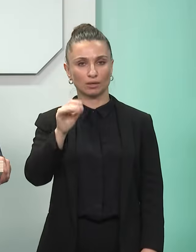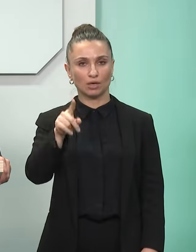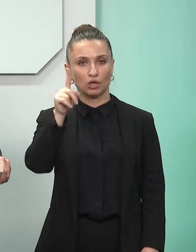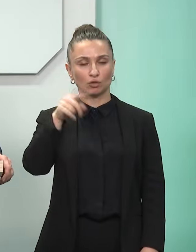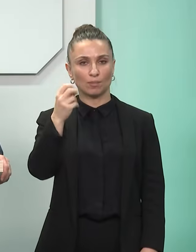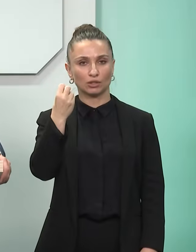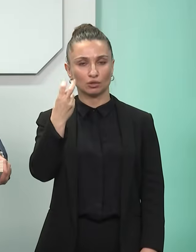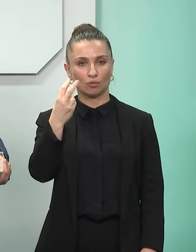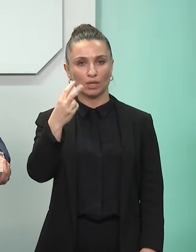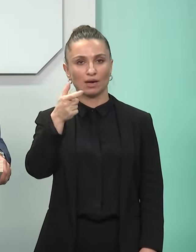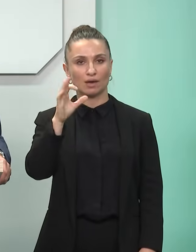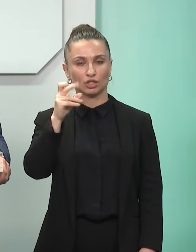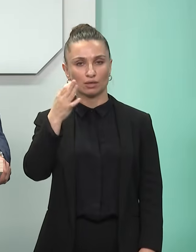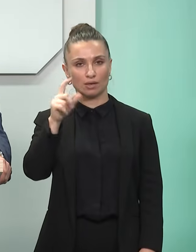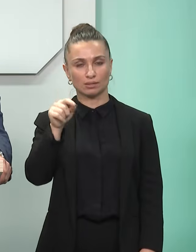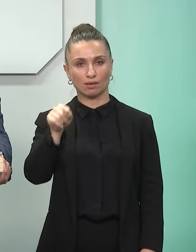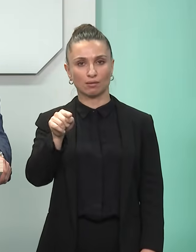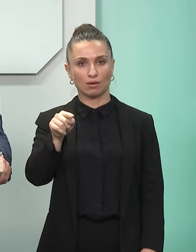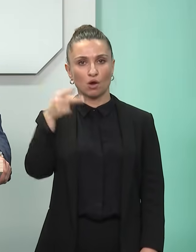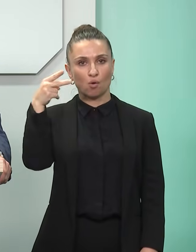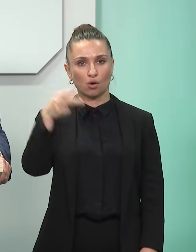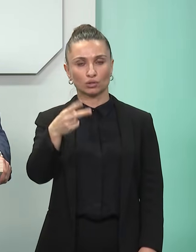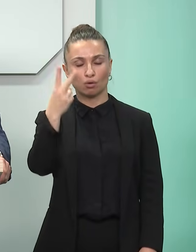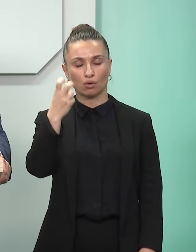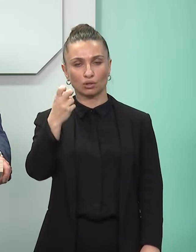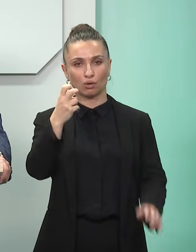0,44%. ნომერი 12 გიორგი გაჩეჩილაძე